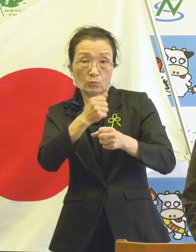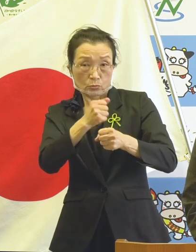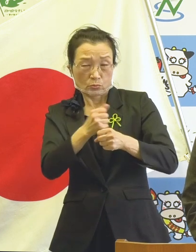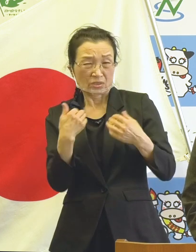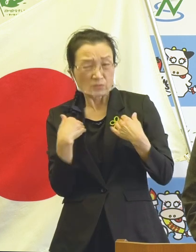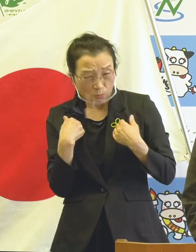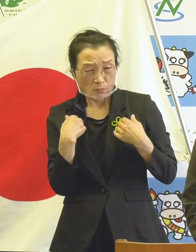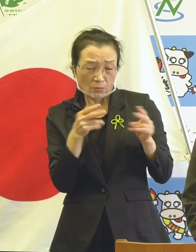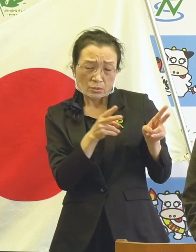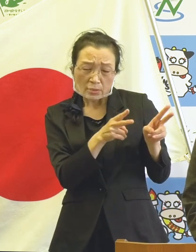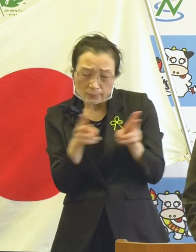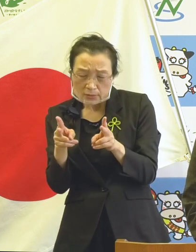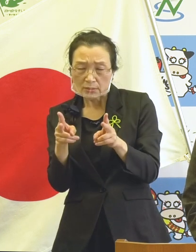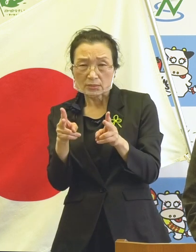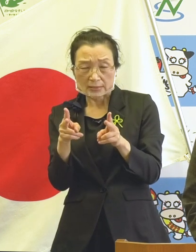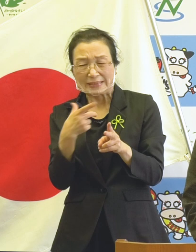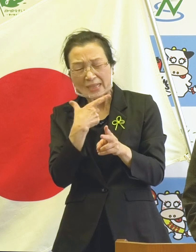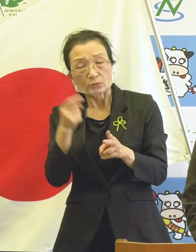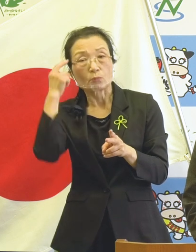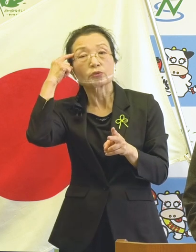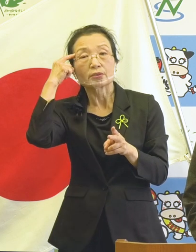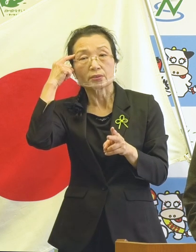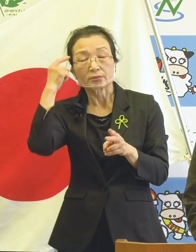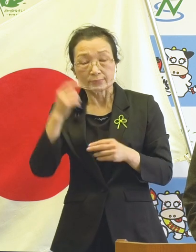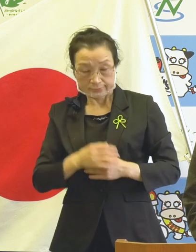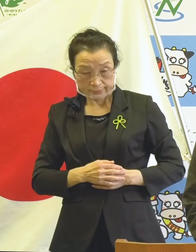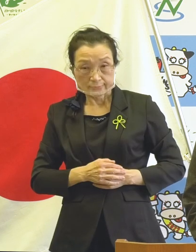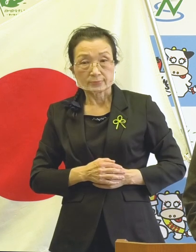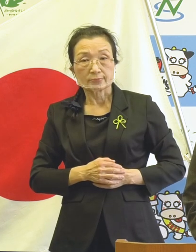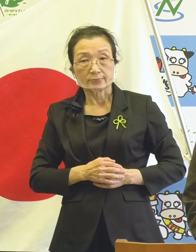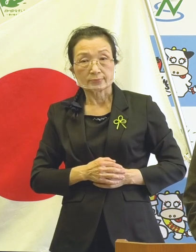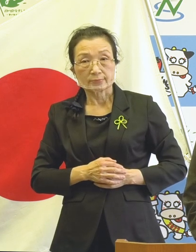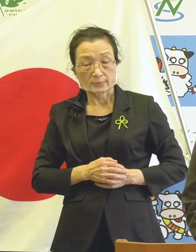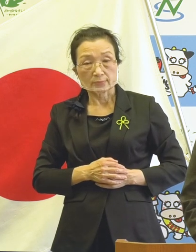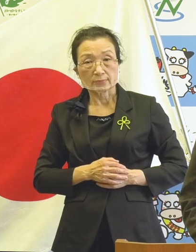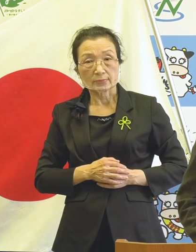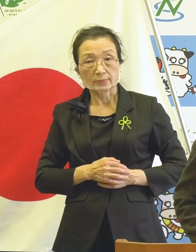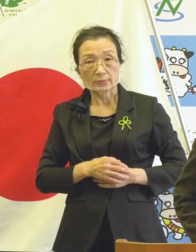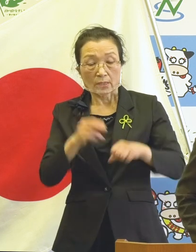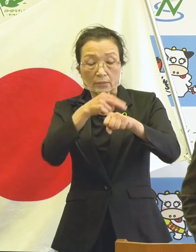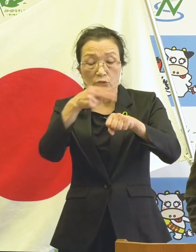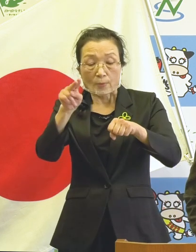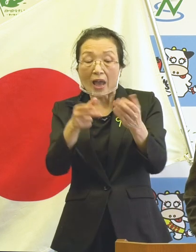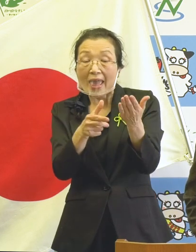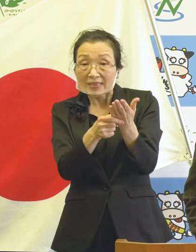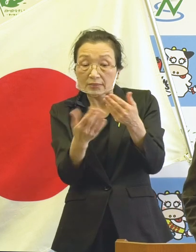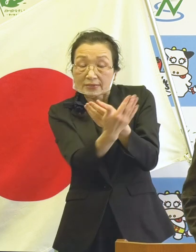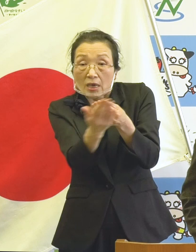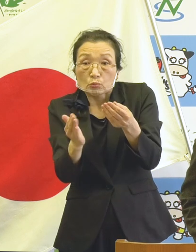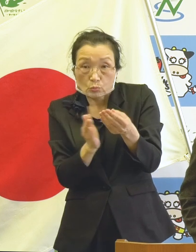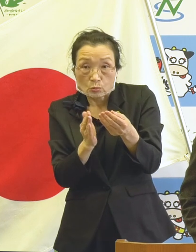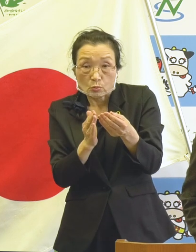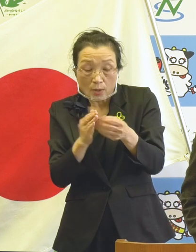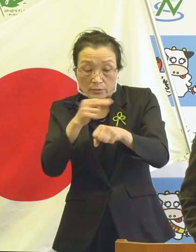整備をしていく、そのようにさまざまな場所で申し上げておりました。そして那須塩原駅周辺は